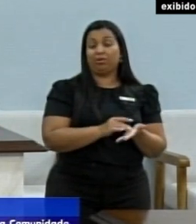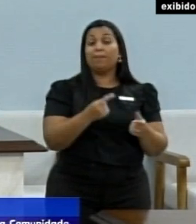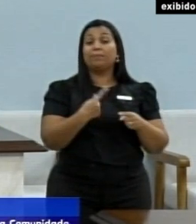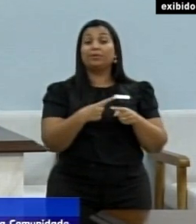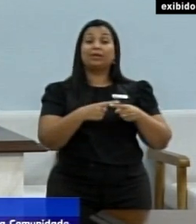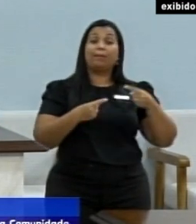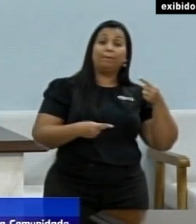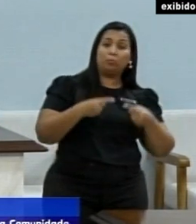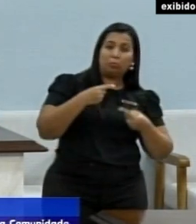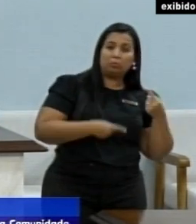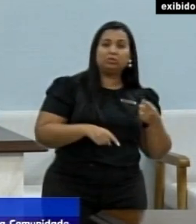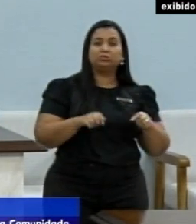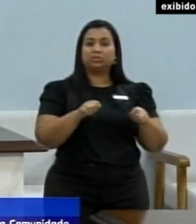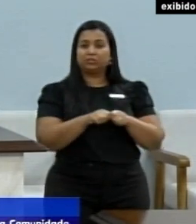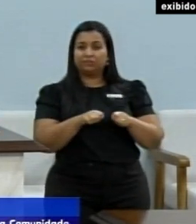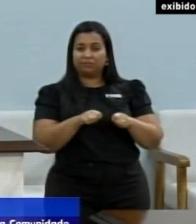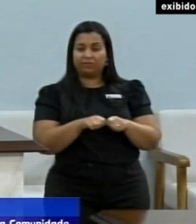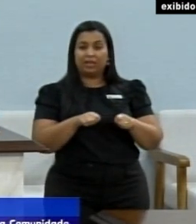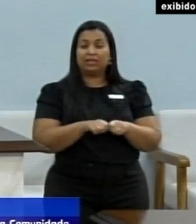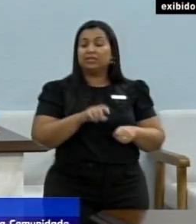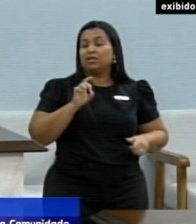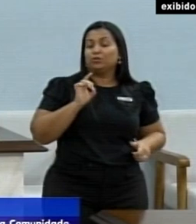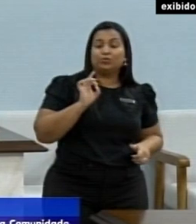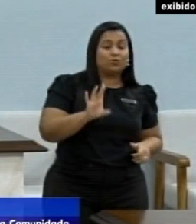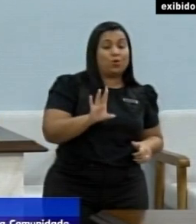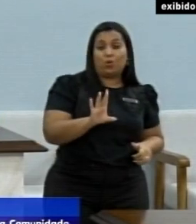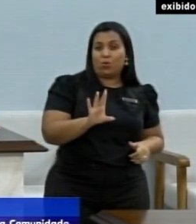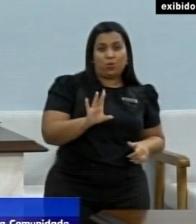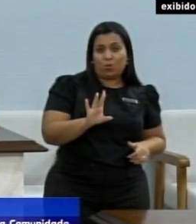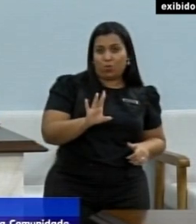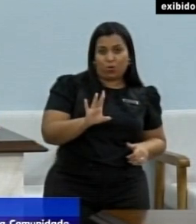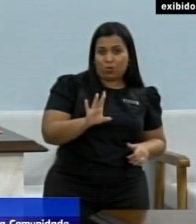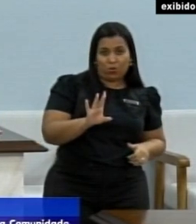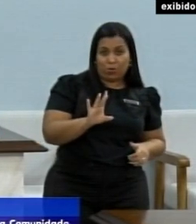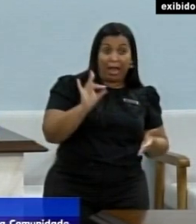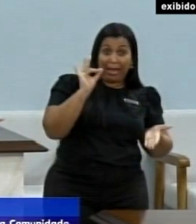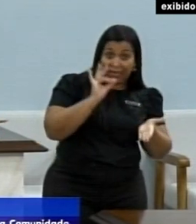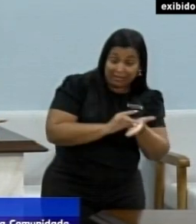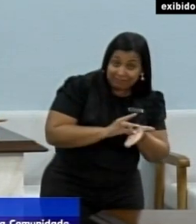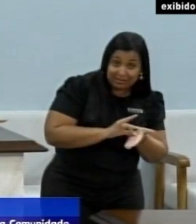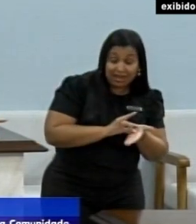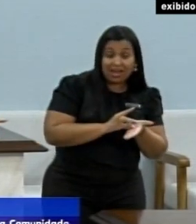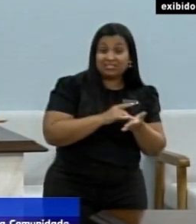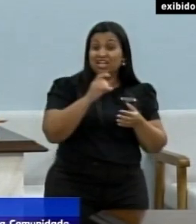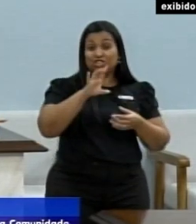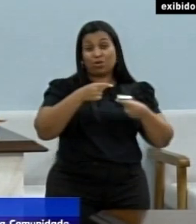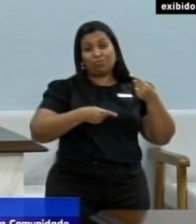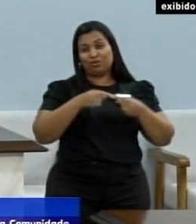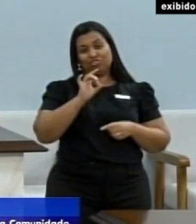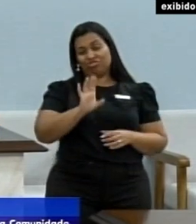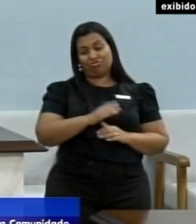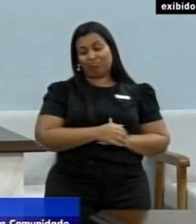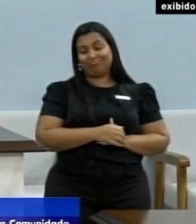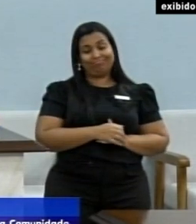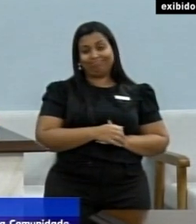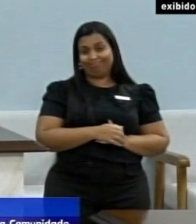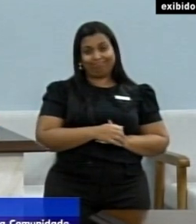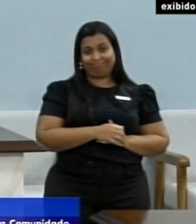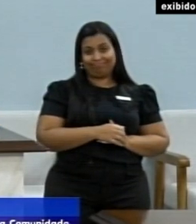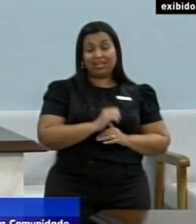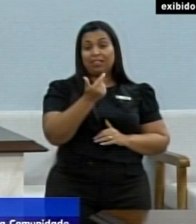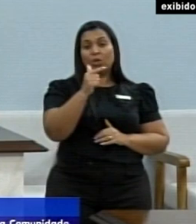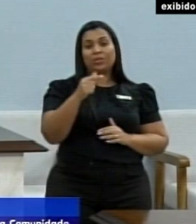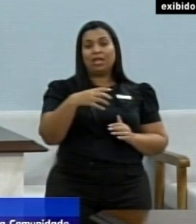políticas públicas feitas apenas e não tendo eficácia, ela é só políticas públicas. Ela não tem